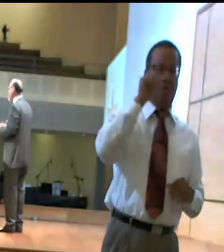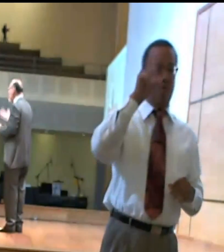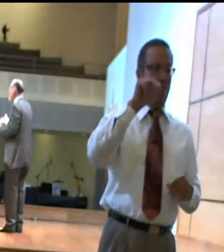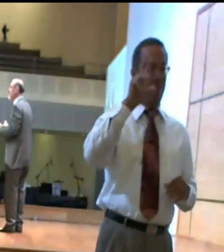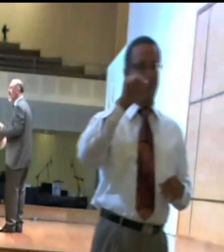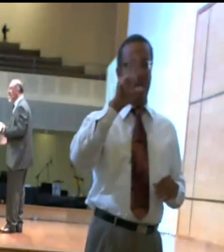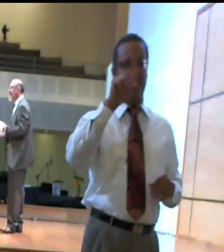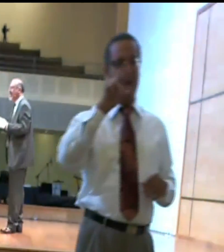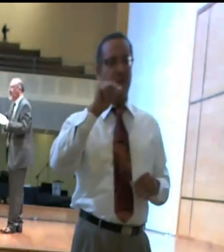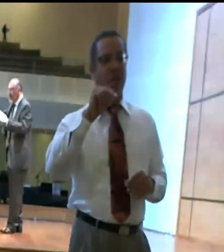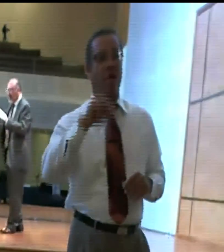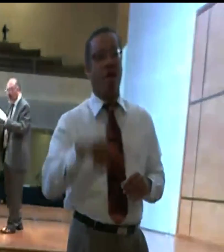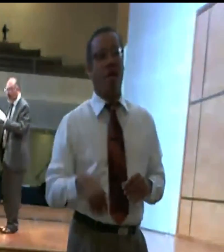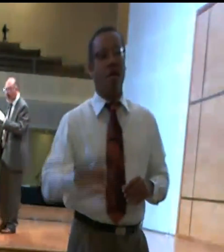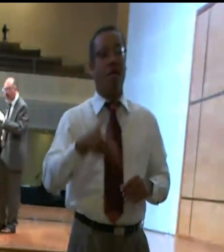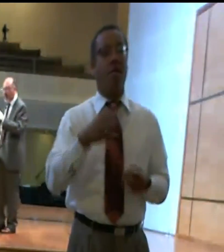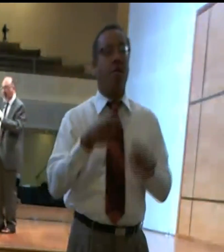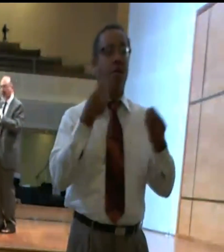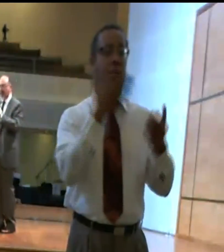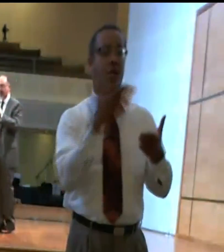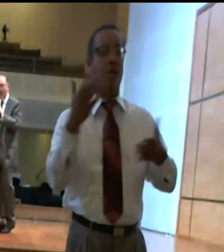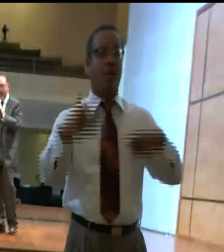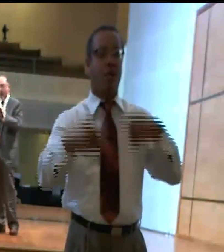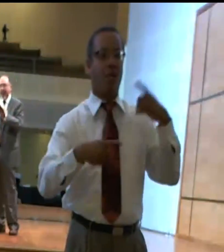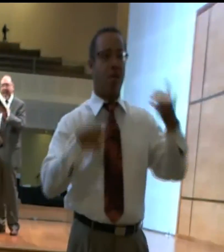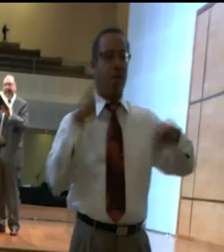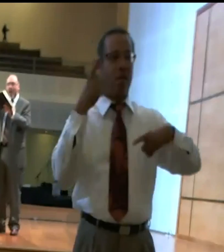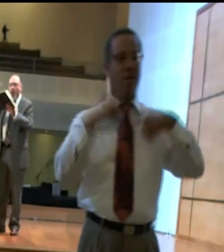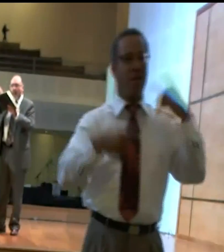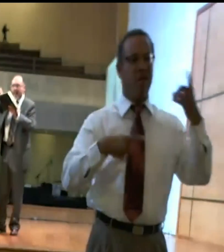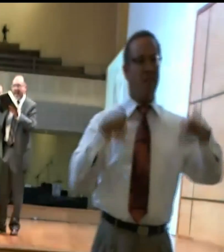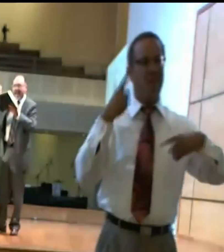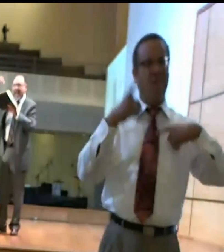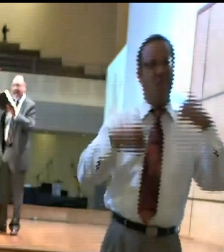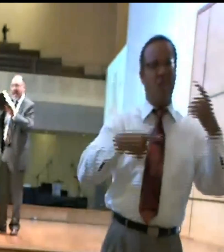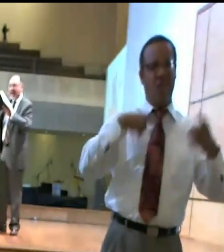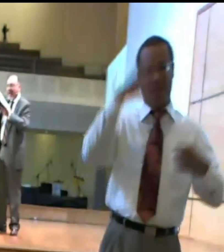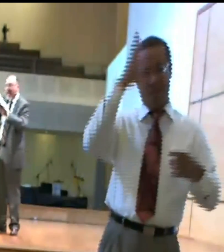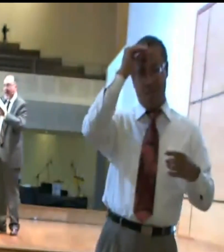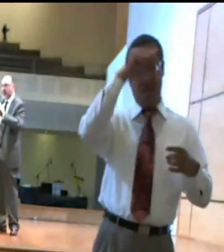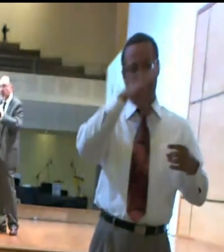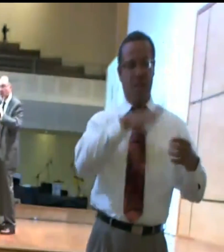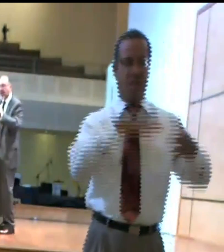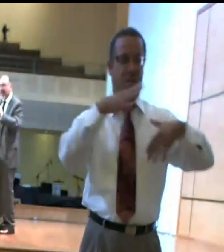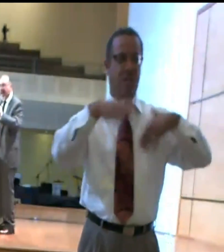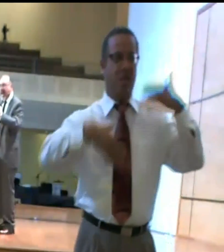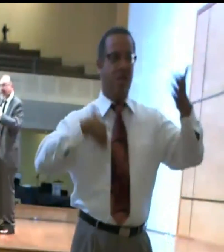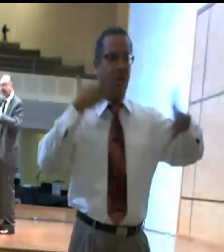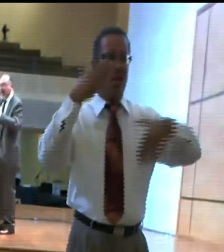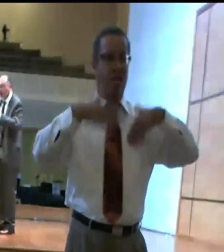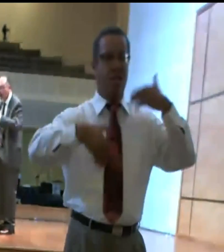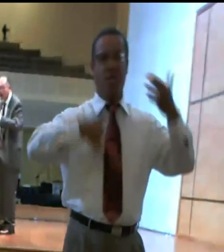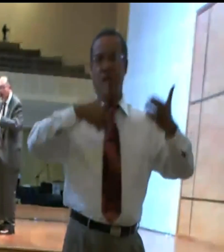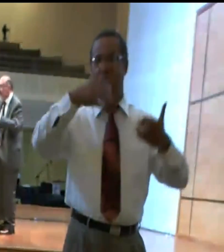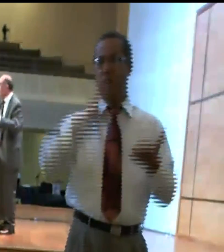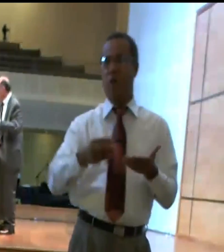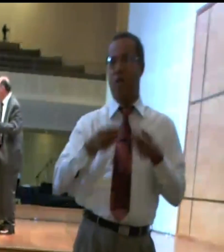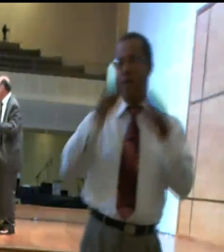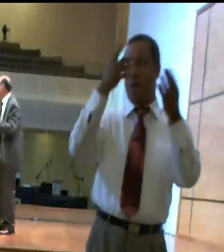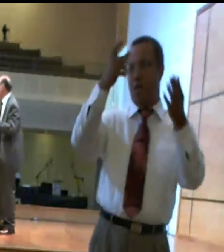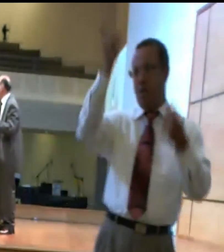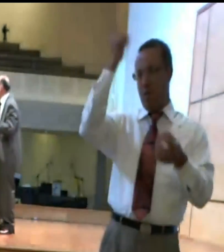Él nos da las cosas para que las disfrutemos. Versículo 26. Porque al hombre que le agrada, Dios le da